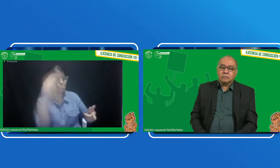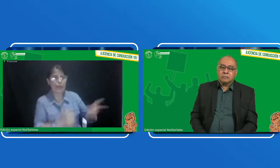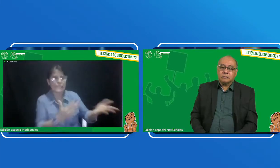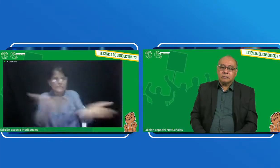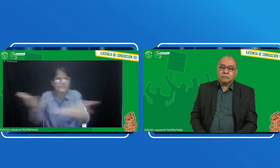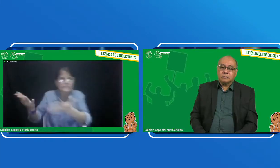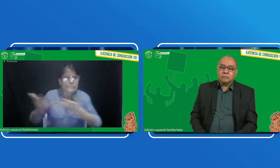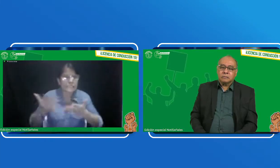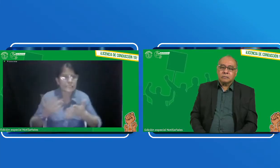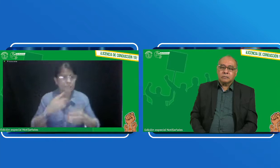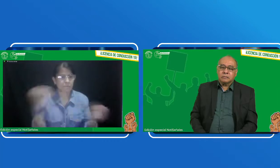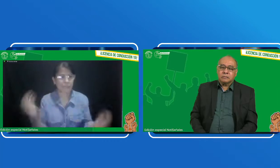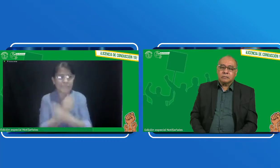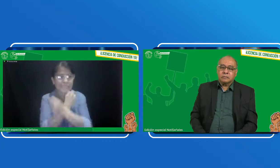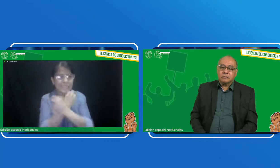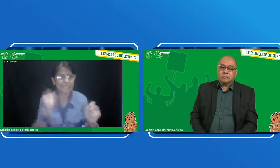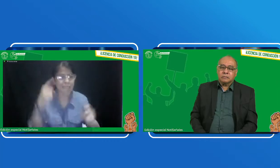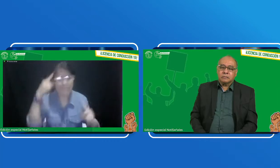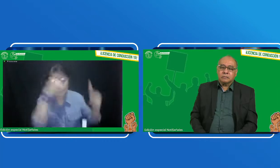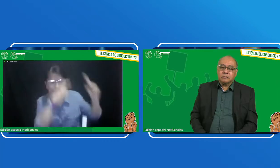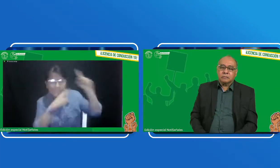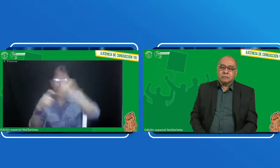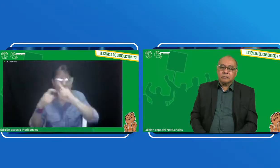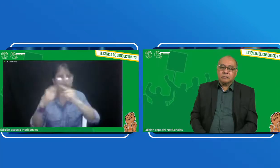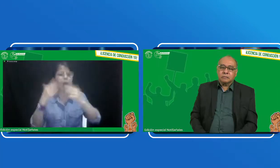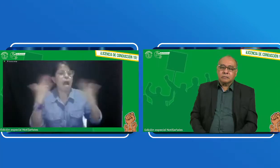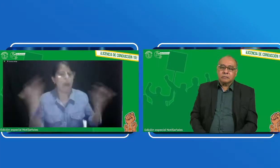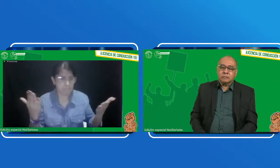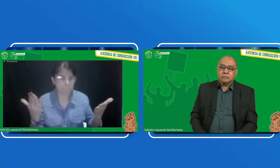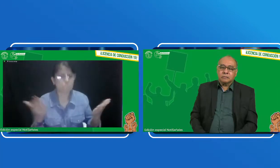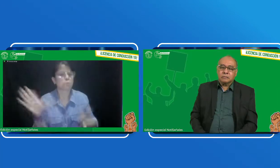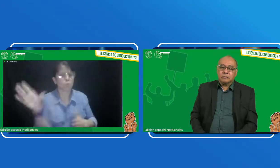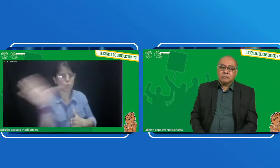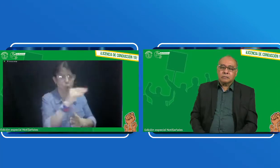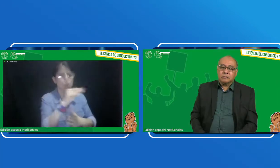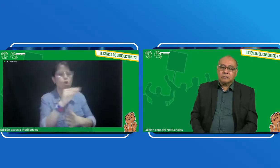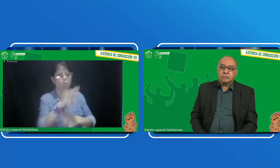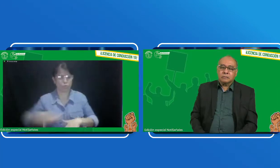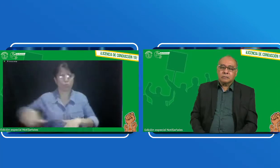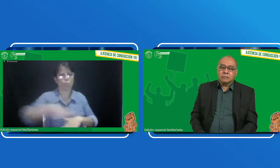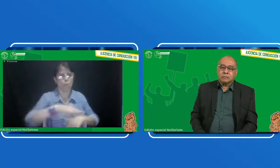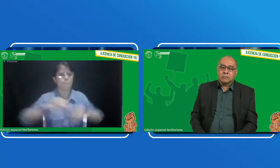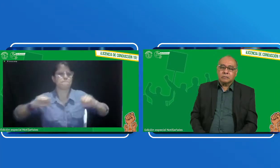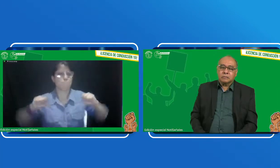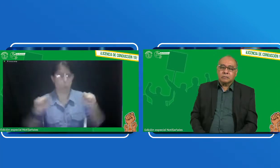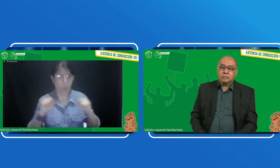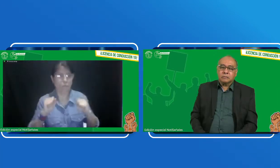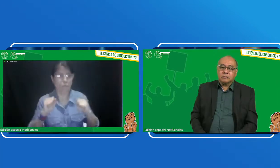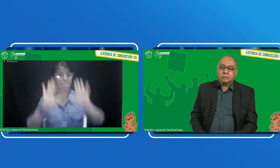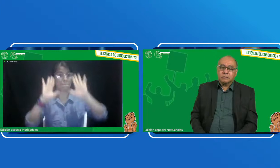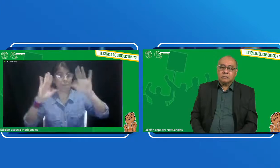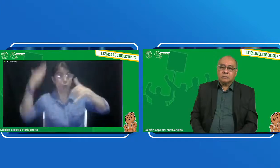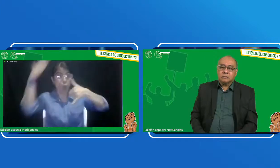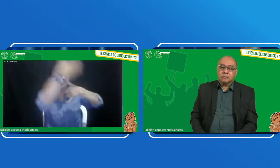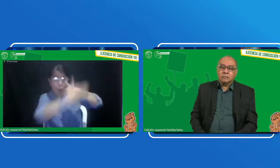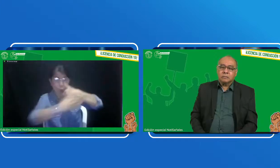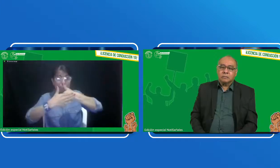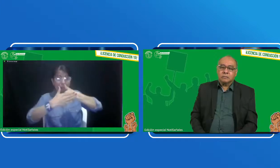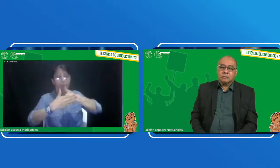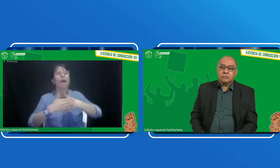no queremos que ninguno se vea afectado y que pues la responsabilidad sobrecaiga en el comité o en